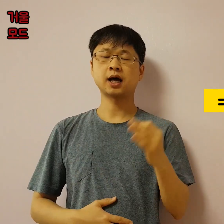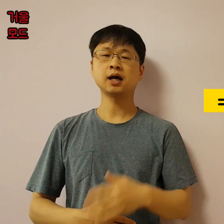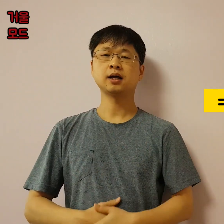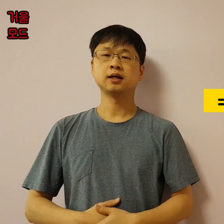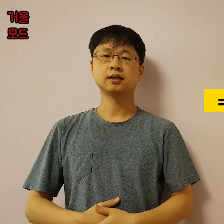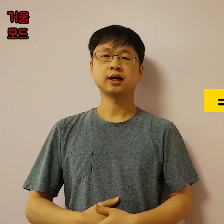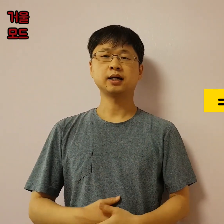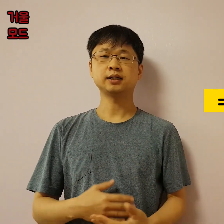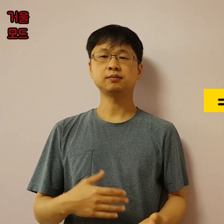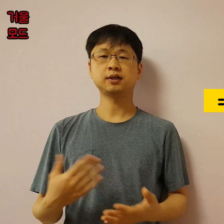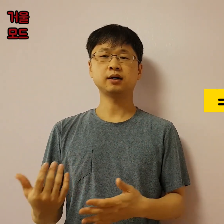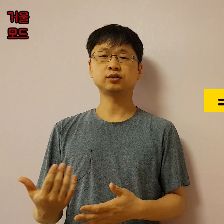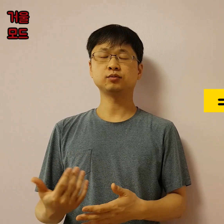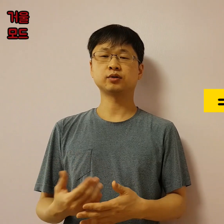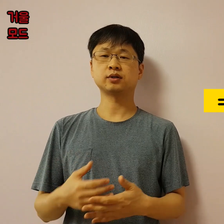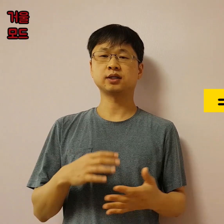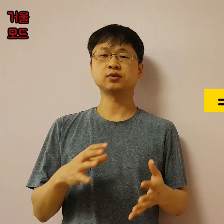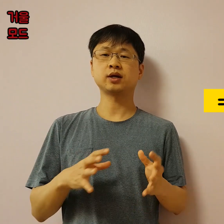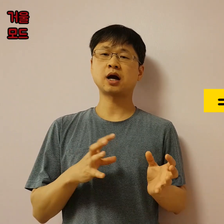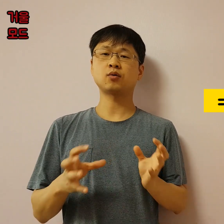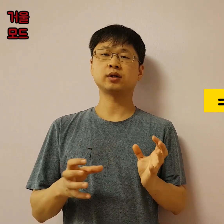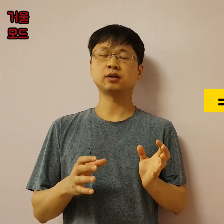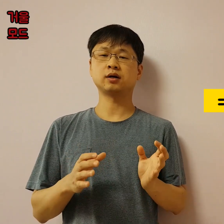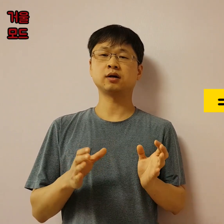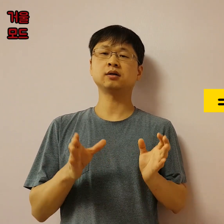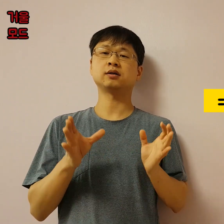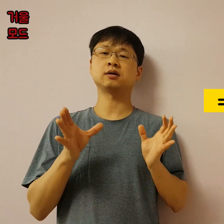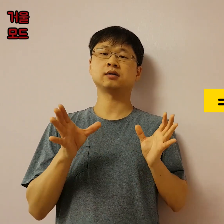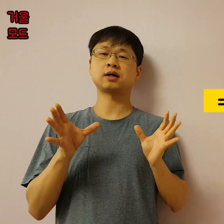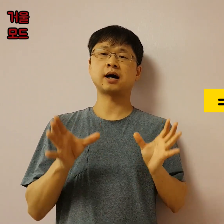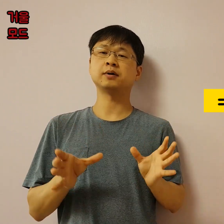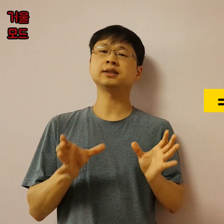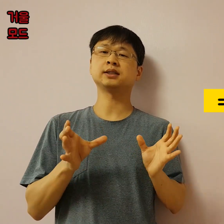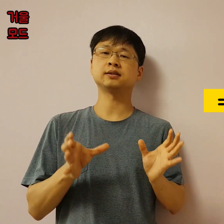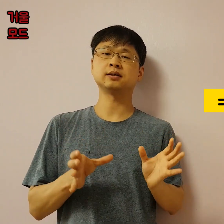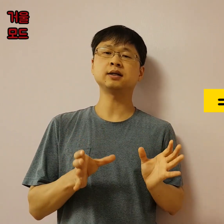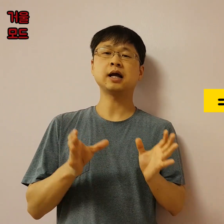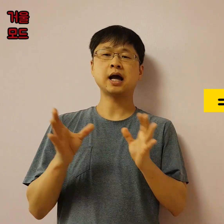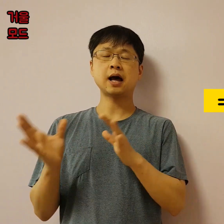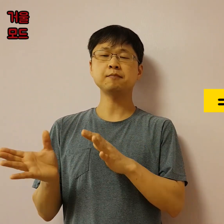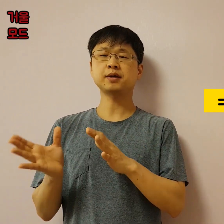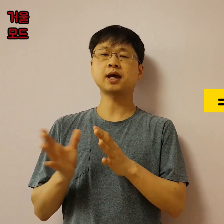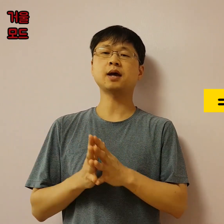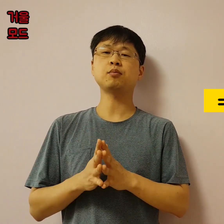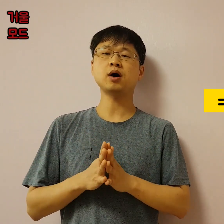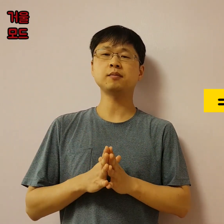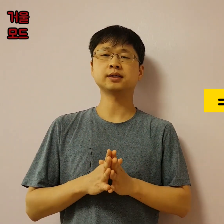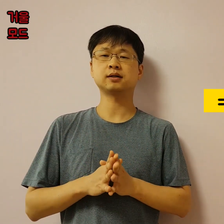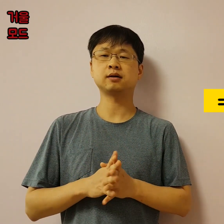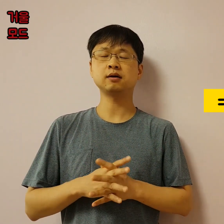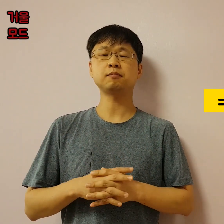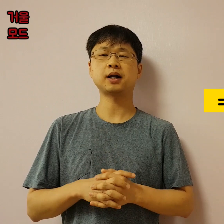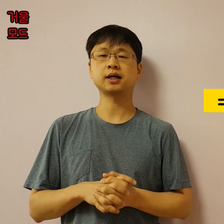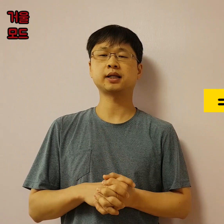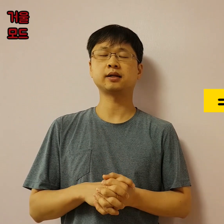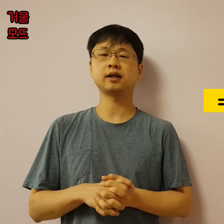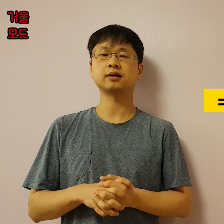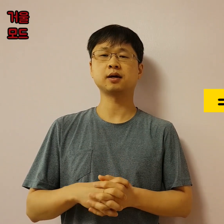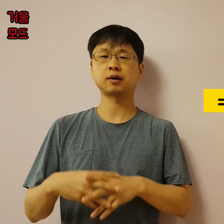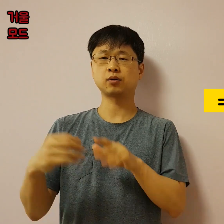권리금입니다. 내가 이 집을 내어줌으로써 기존에 갖고 있던 이런 값어치들을 함께 포함해서 팔게 되는데 그게